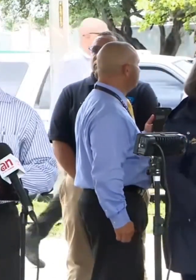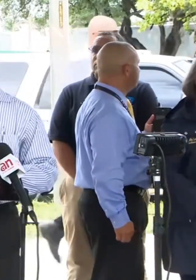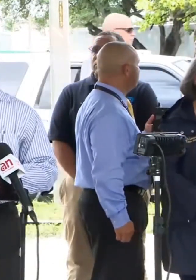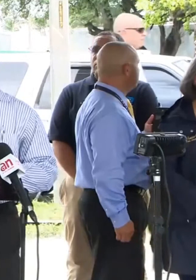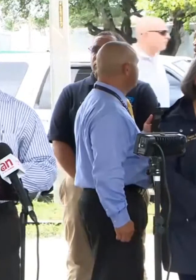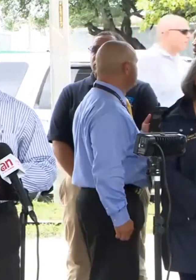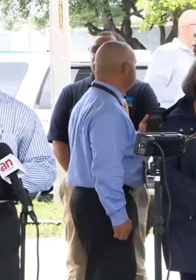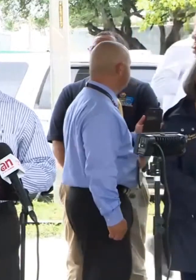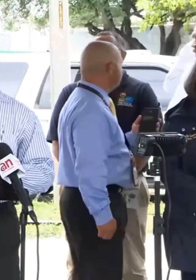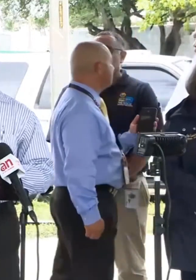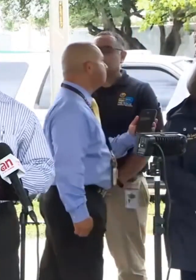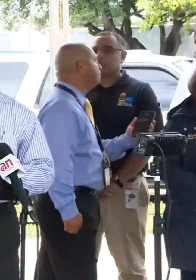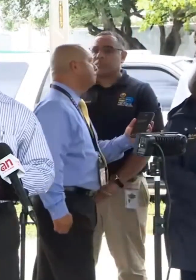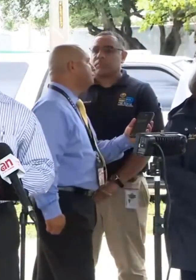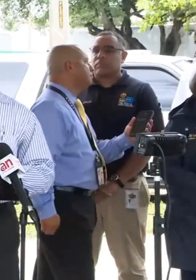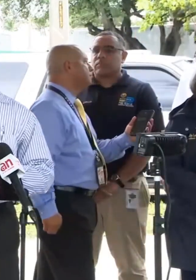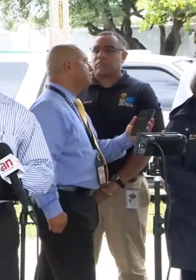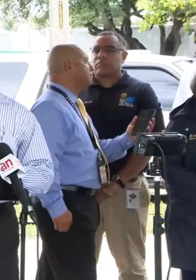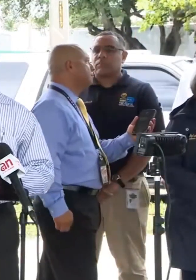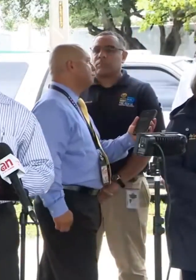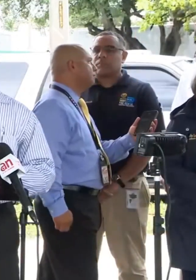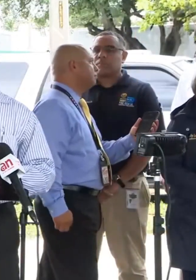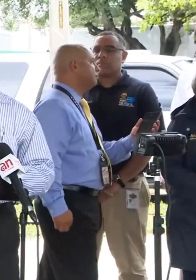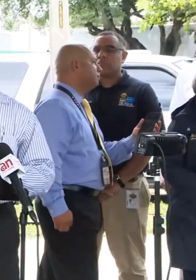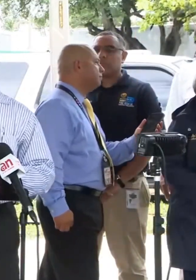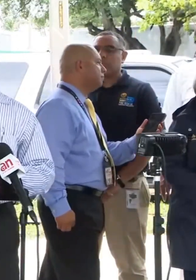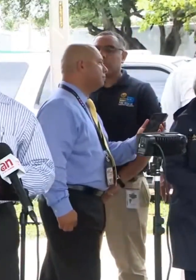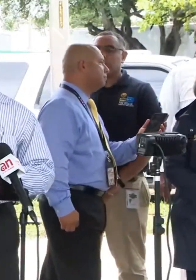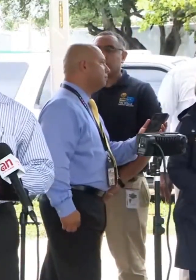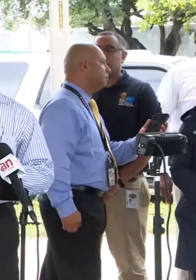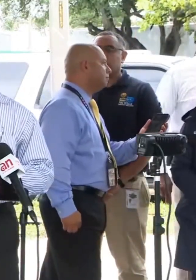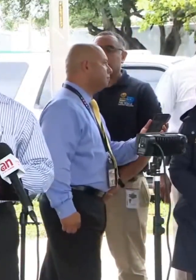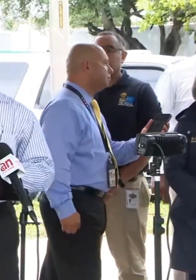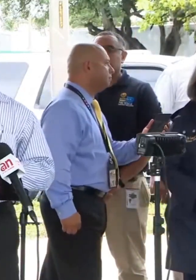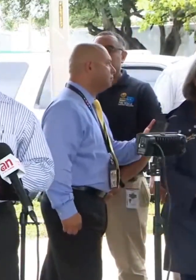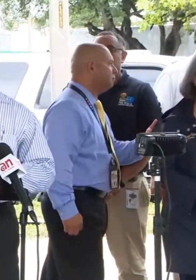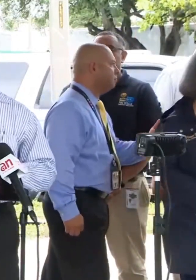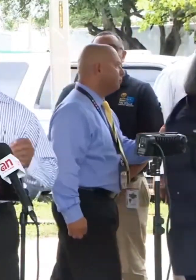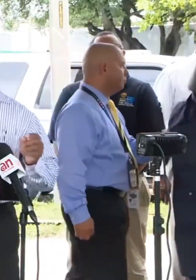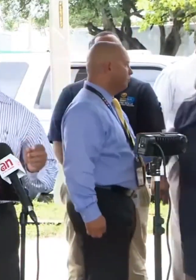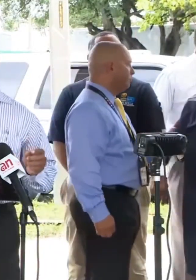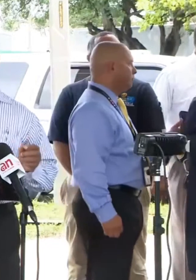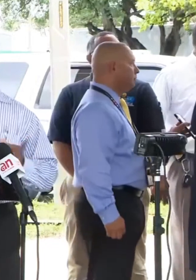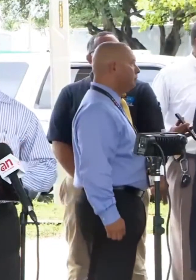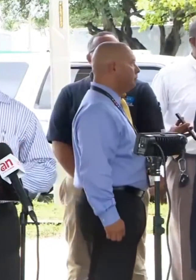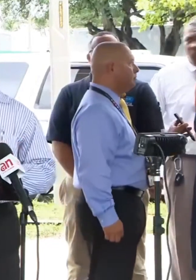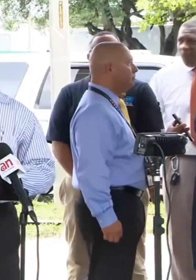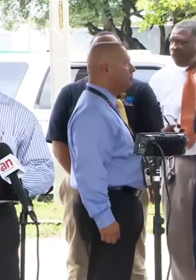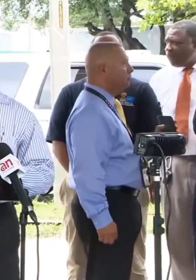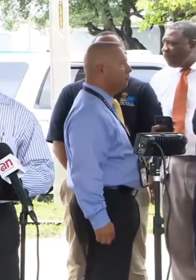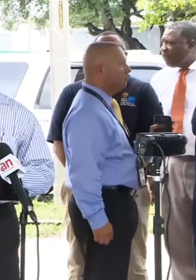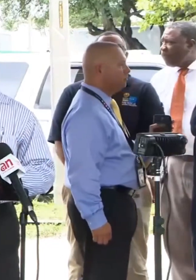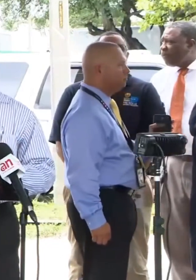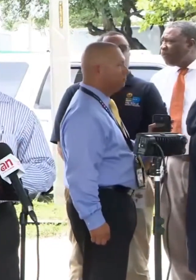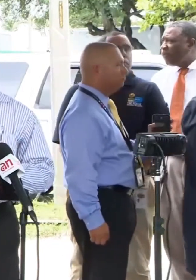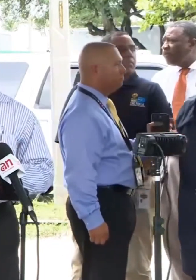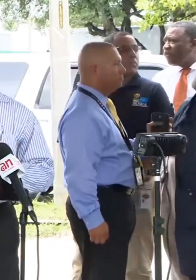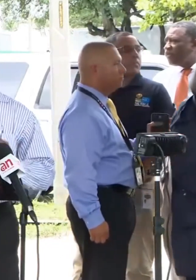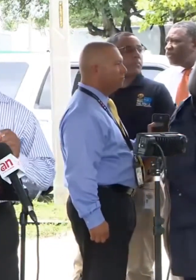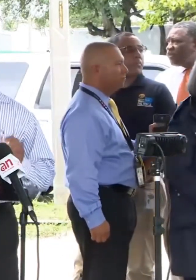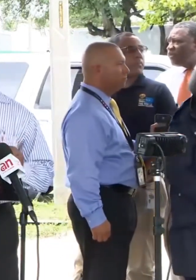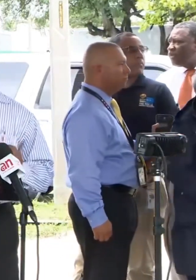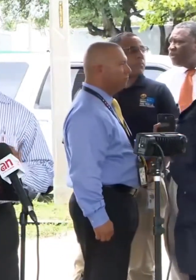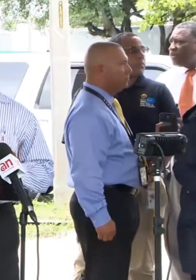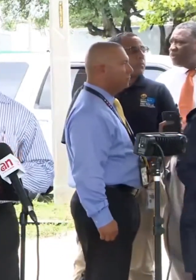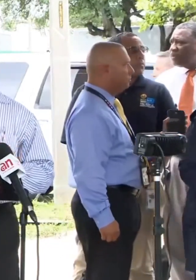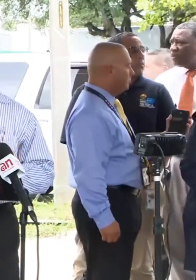tout, et à travailler avec spécialistes dans tout le domaine pour capable de faire correction à partir de recommandations qui ont été faites